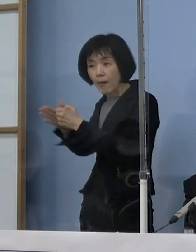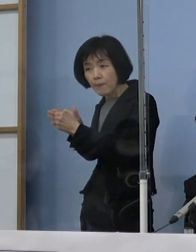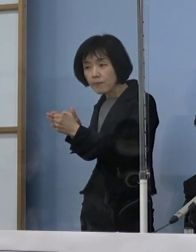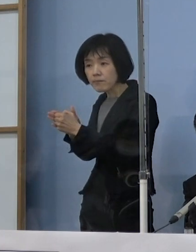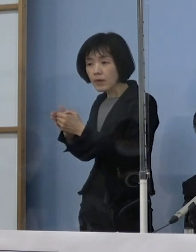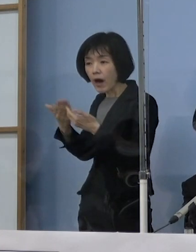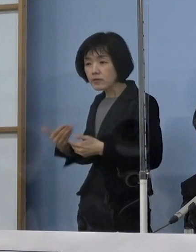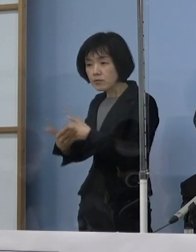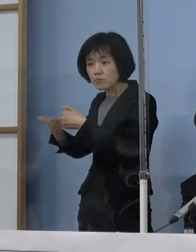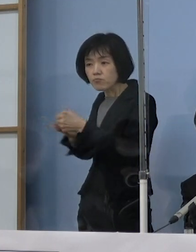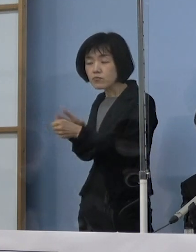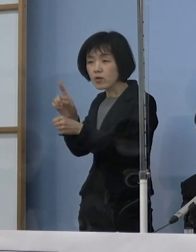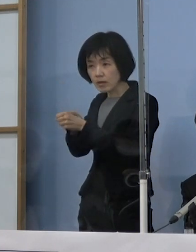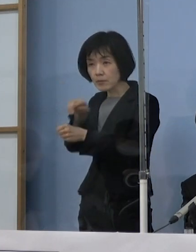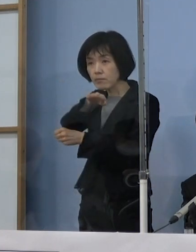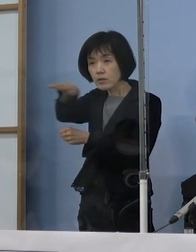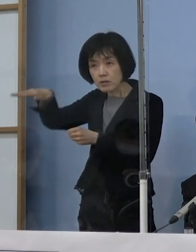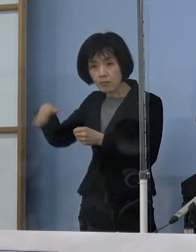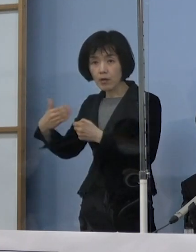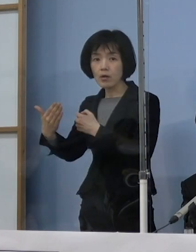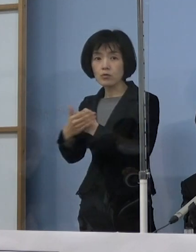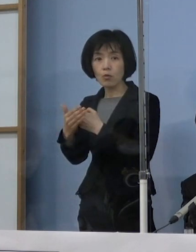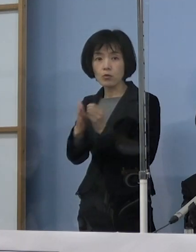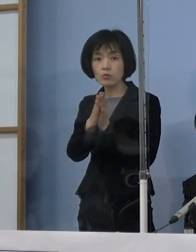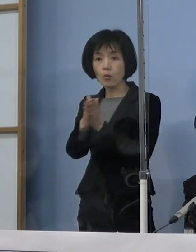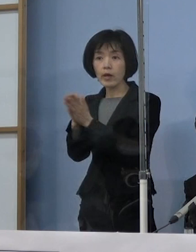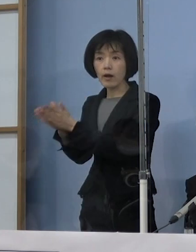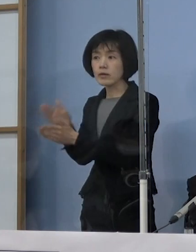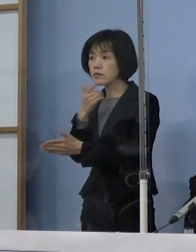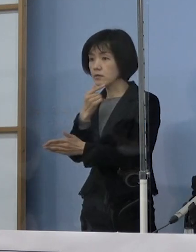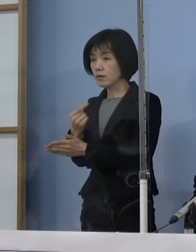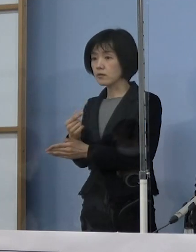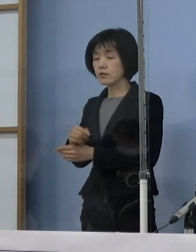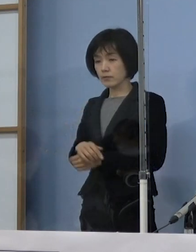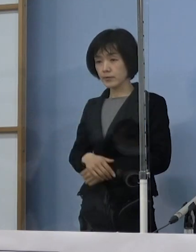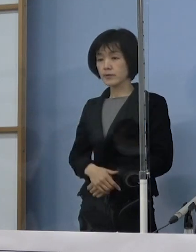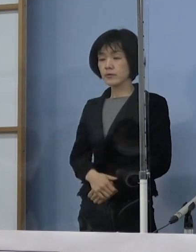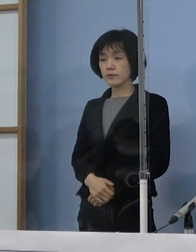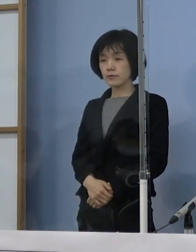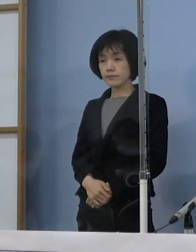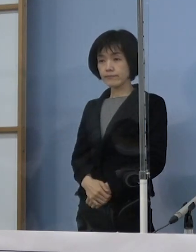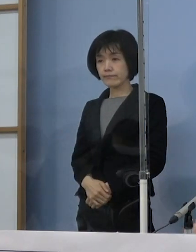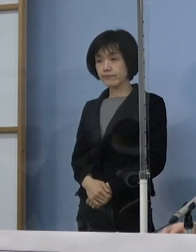にぜひご協力をお願いしたいと考えております。